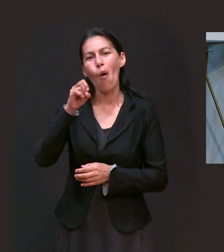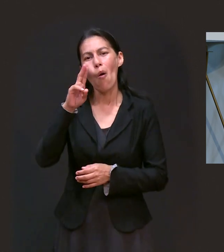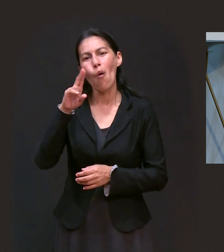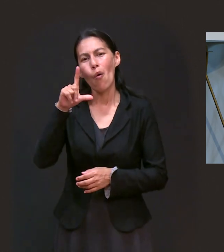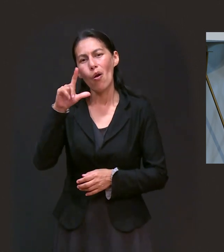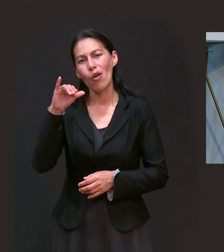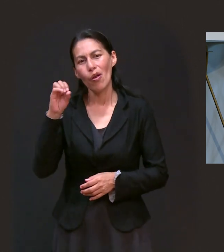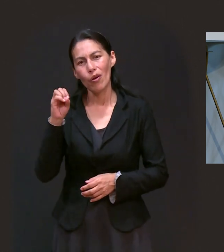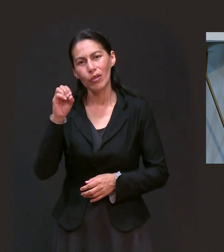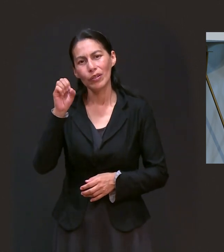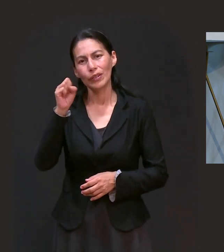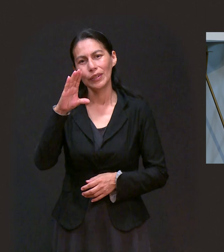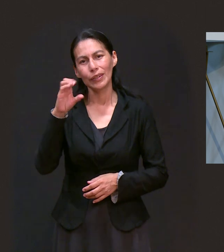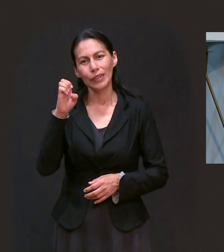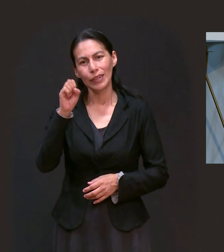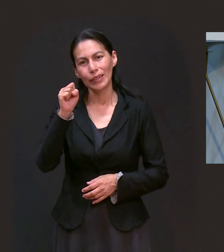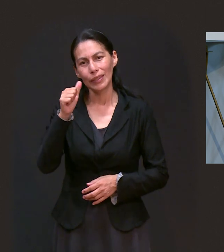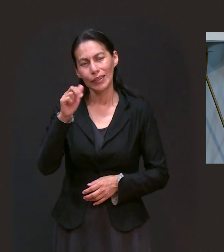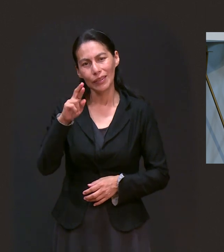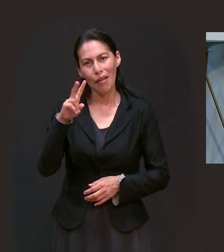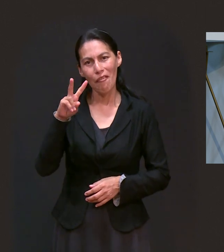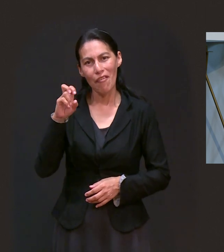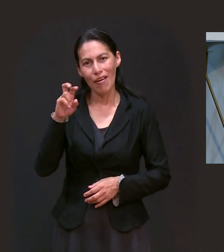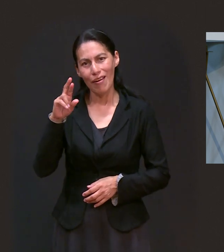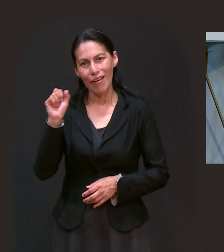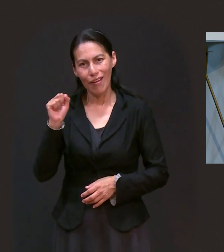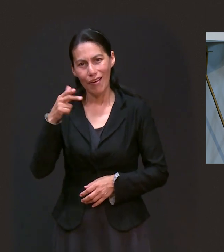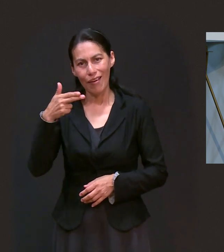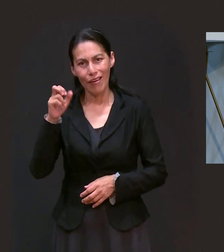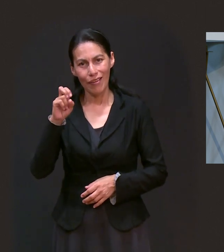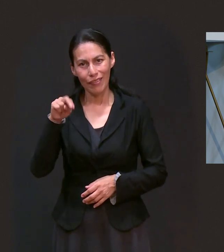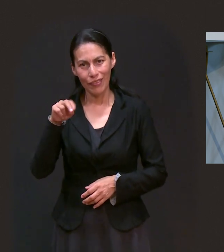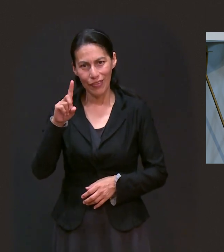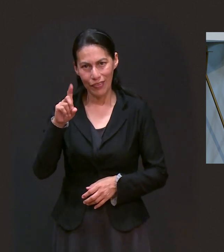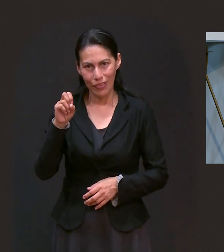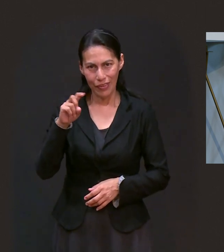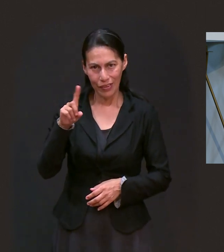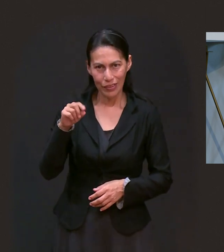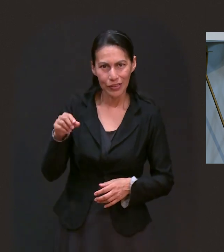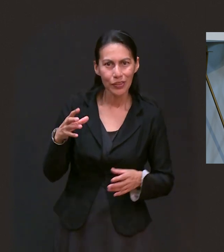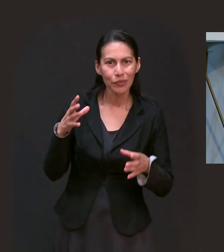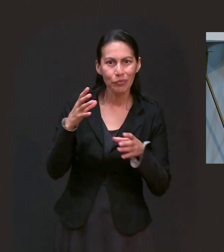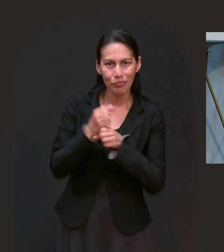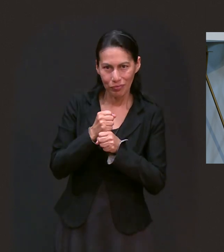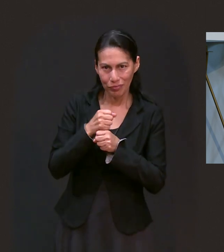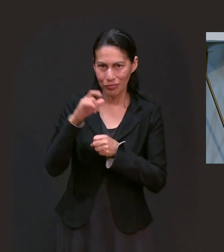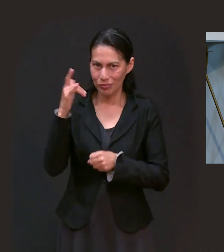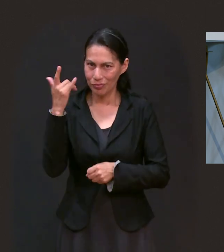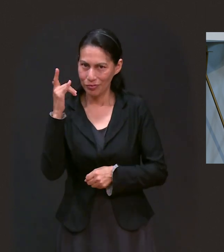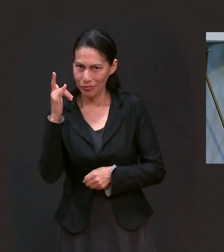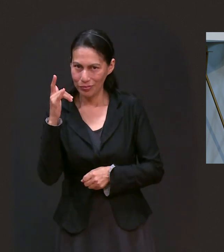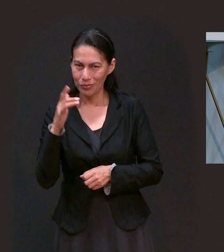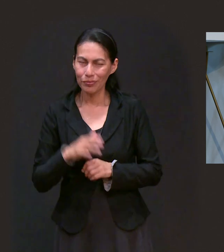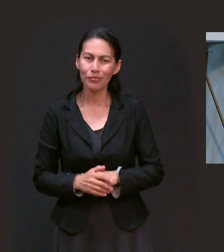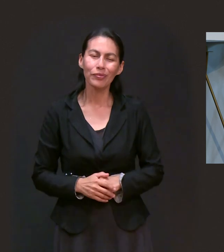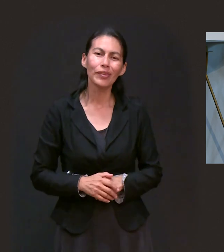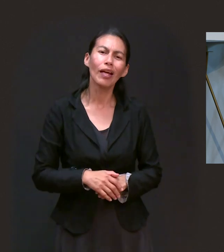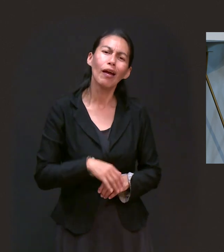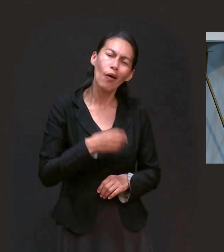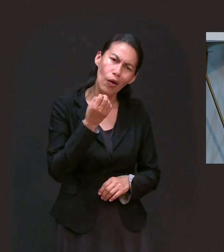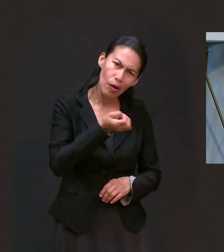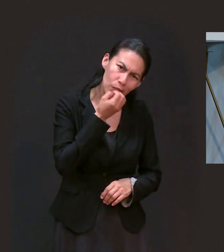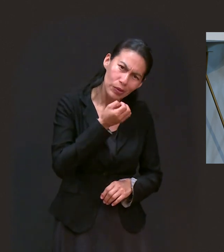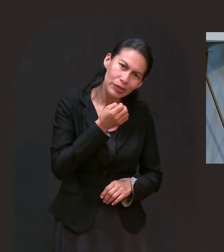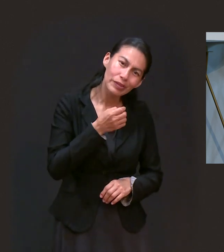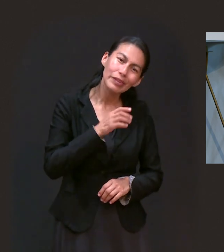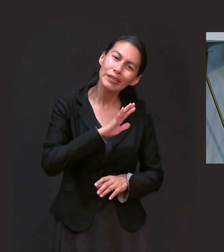por favor y por todos los enfermos dios haga su voluntad en cada uno de ellos te